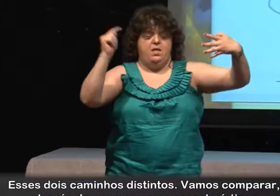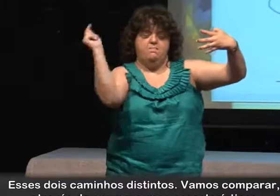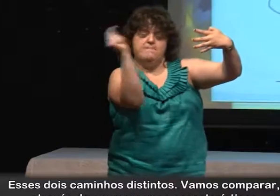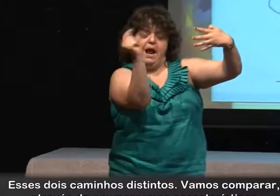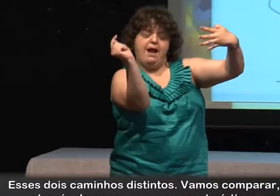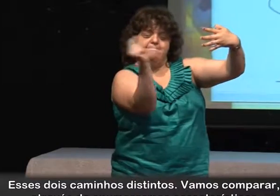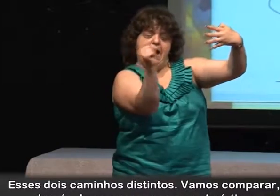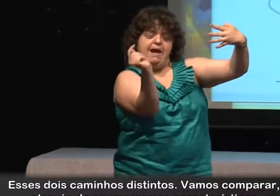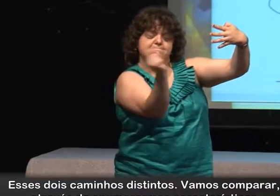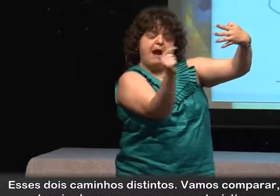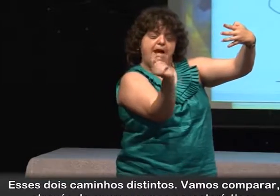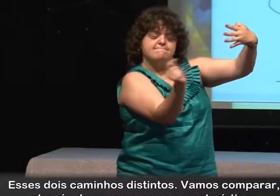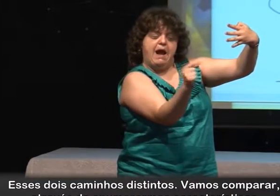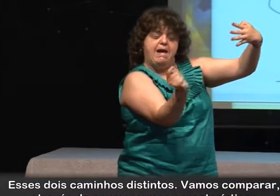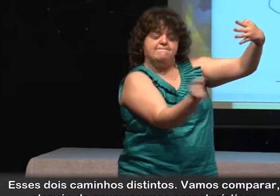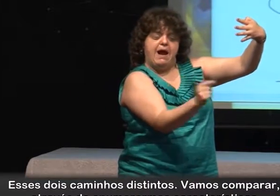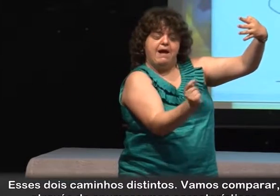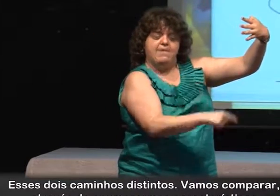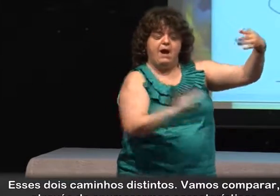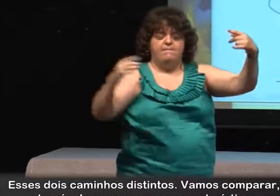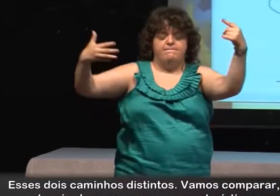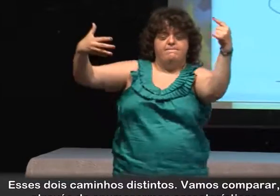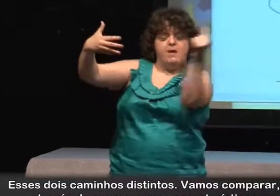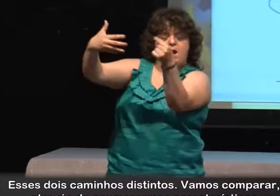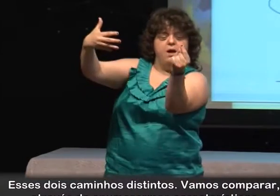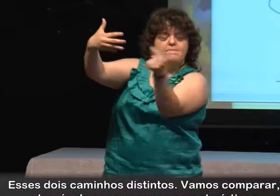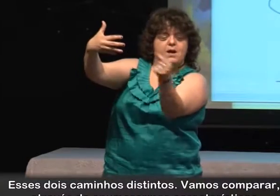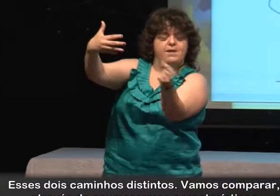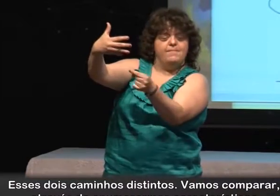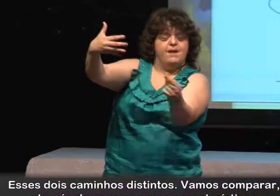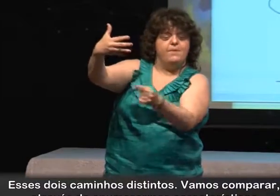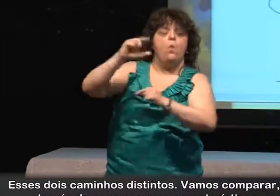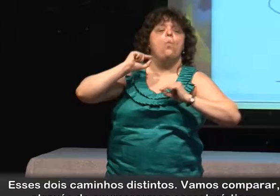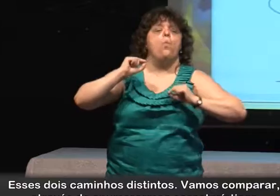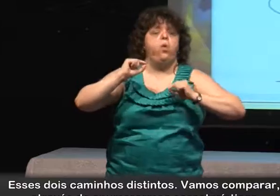comparação através de enumerarmos características